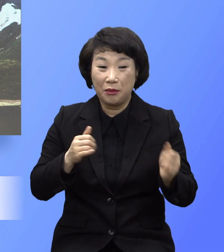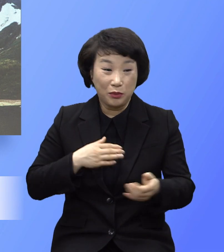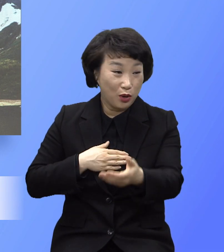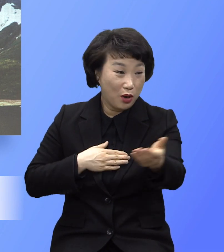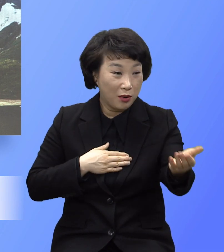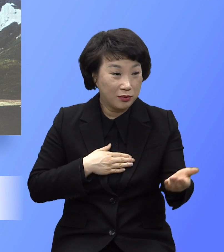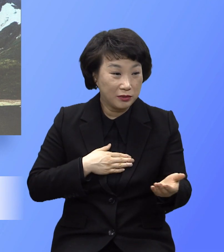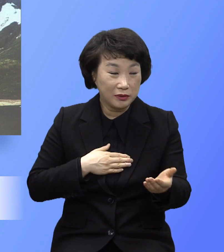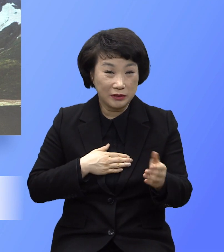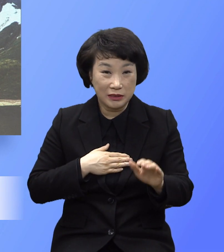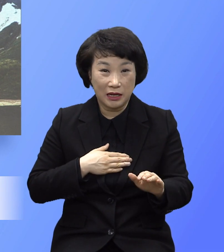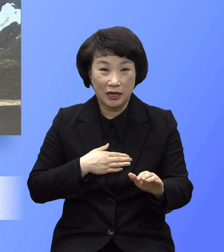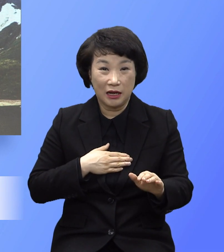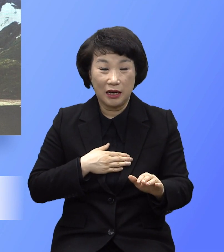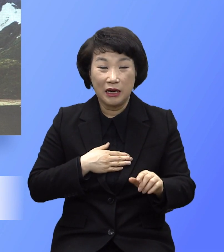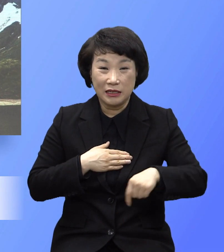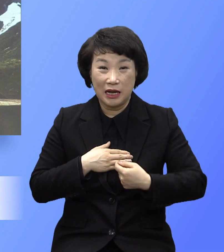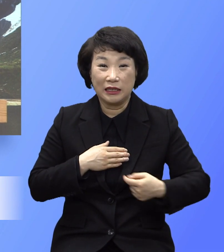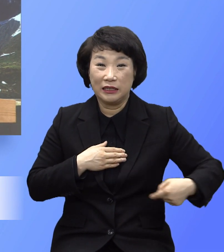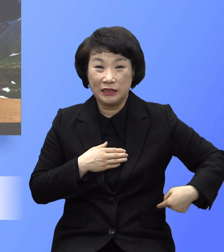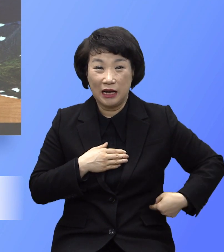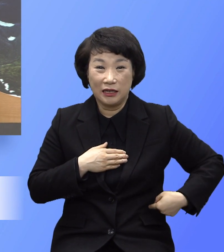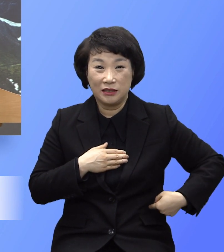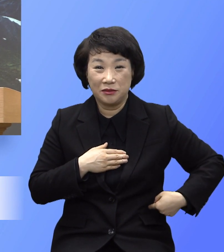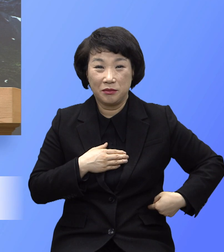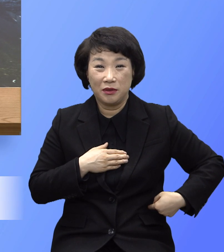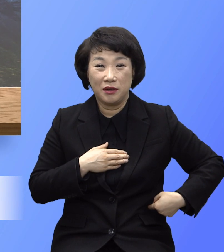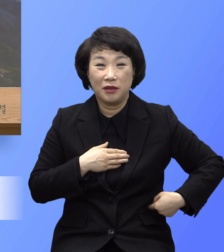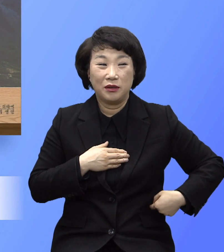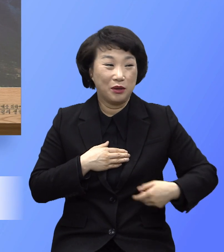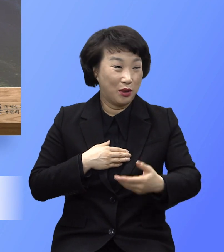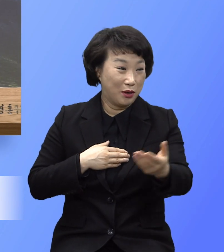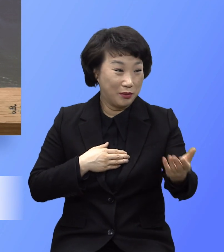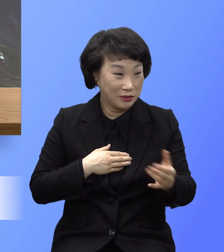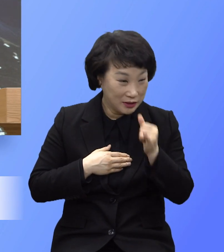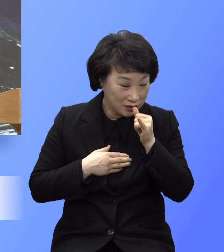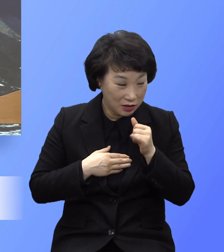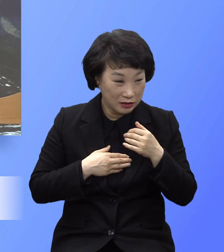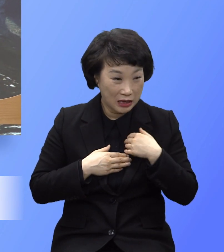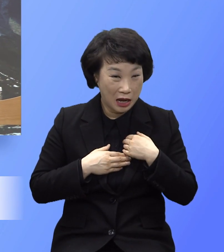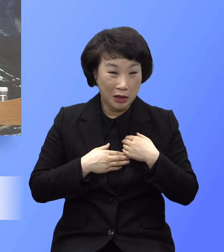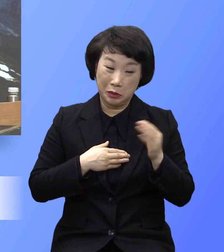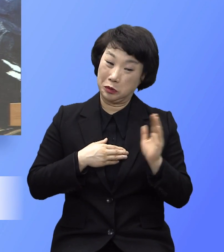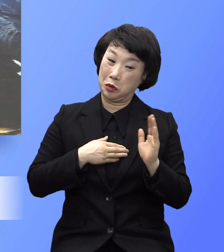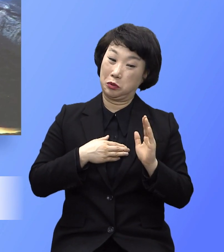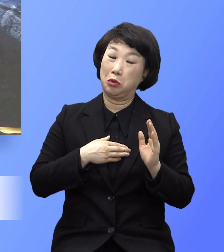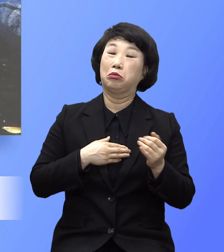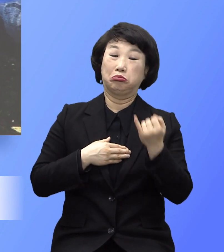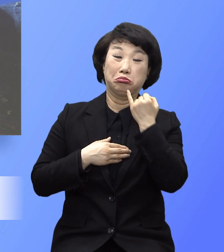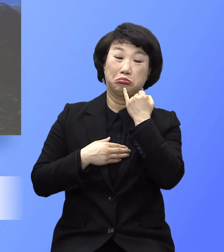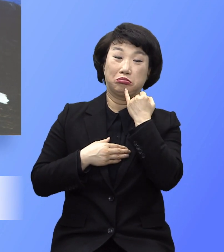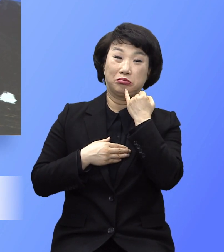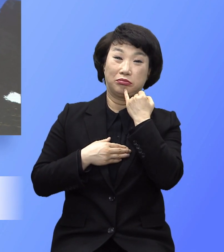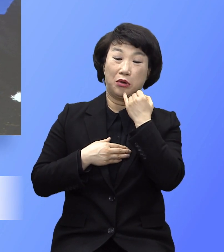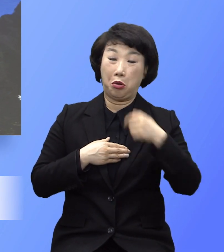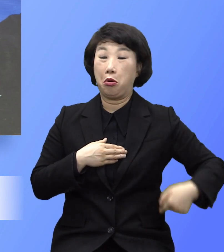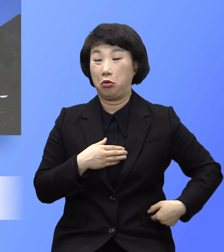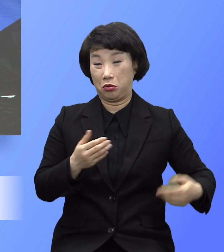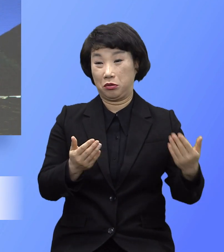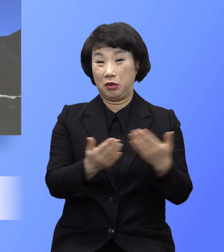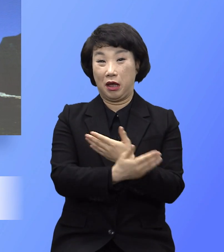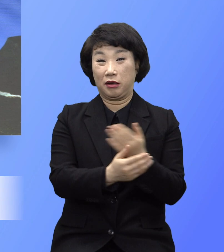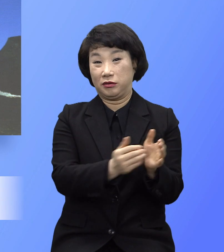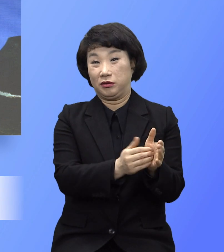사람들이 다 자기 양심적인 곳에서 나는 이 정도면 양심적으로